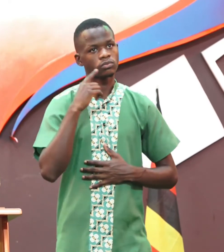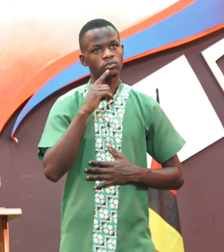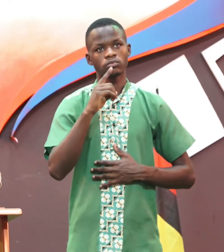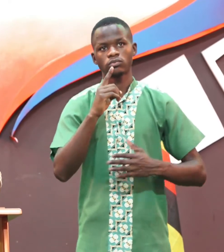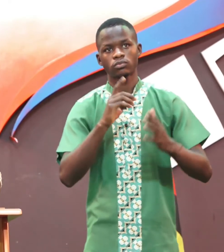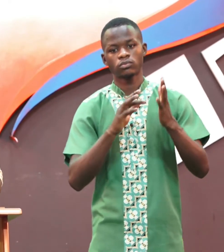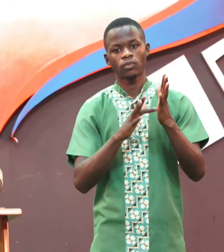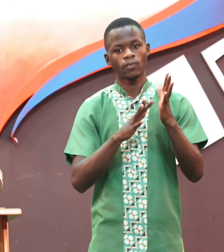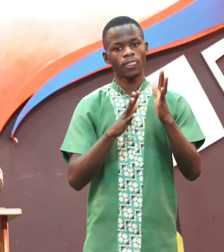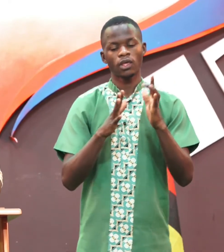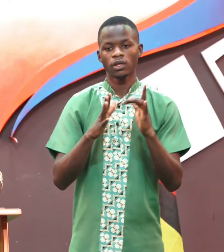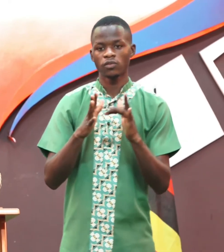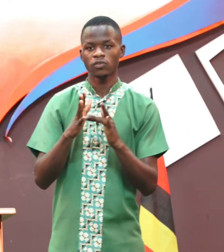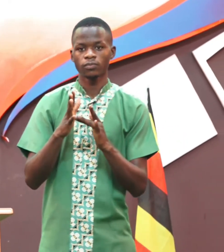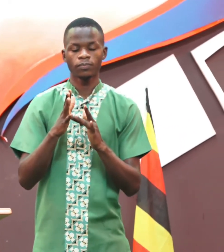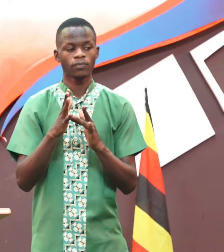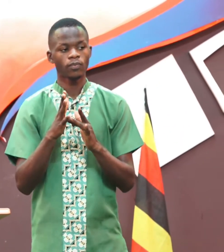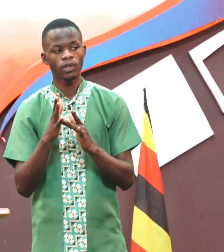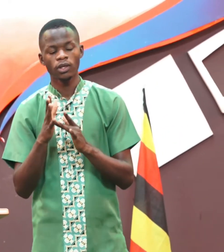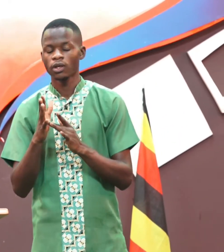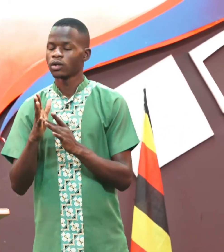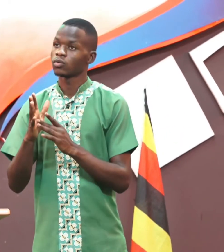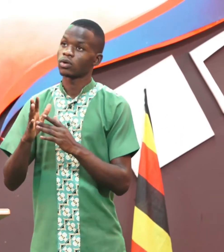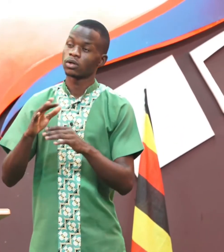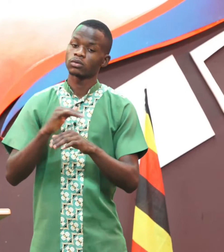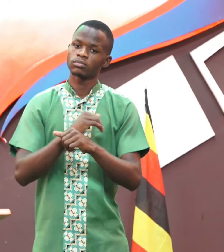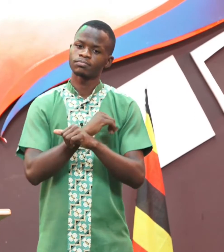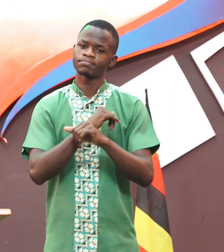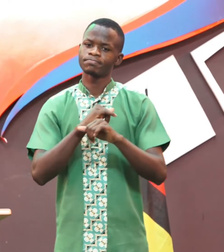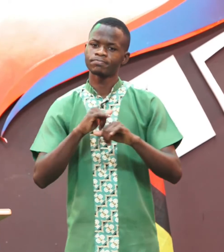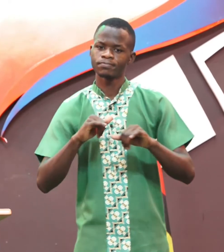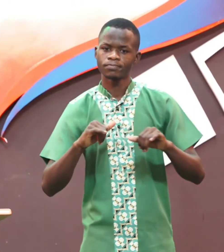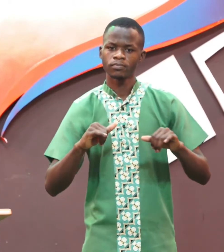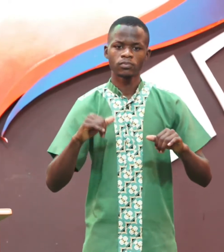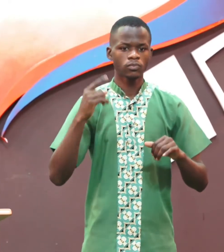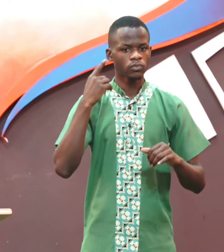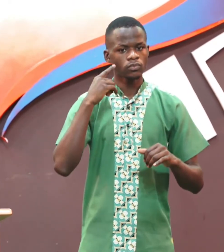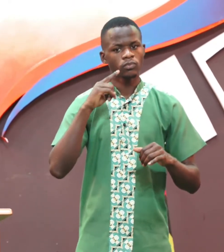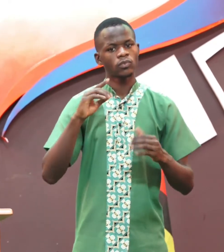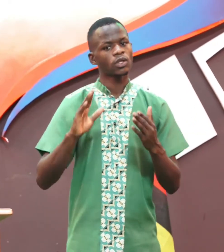Twanasibwa